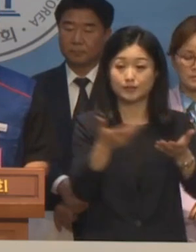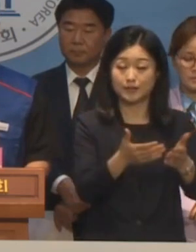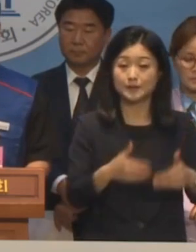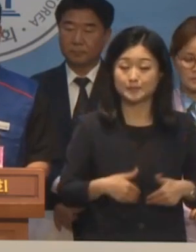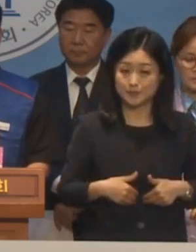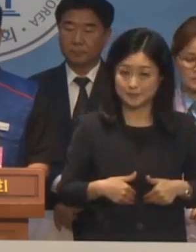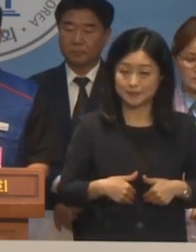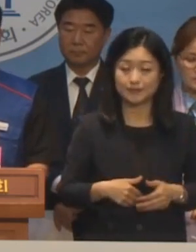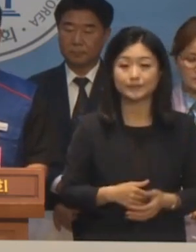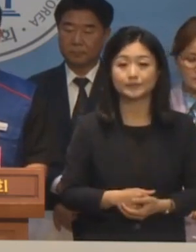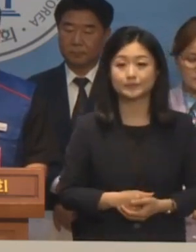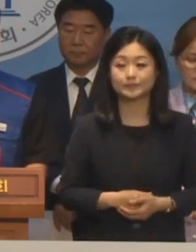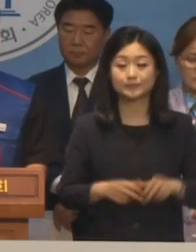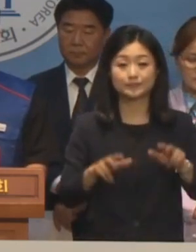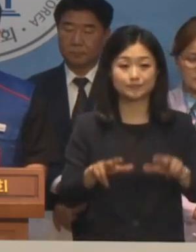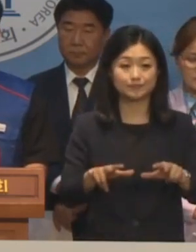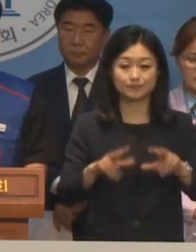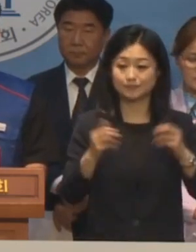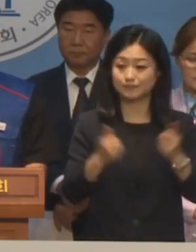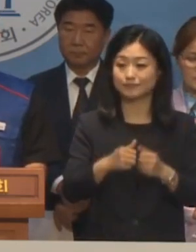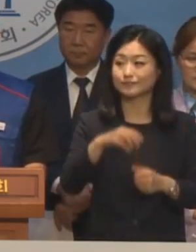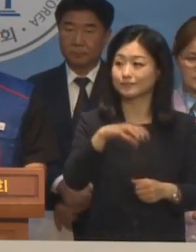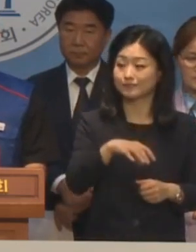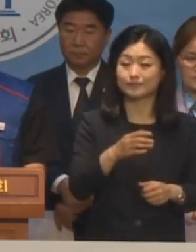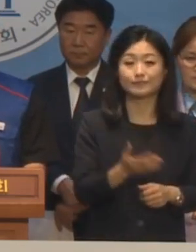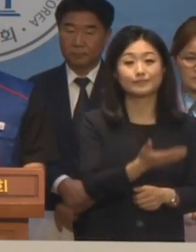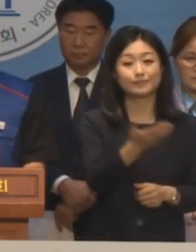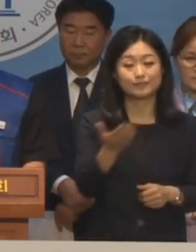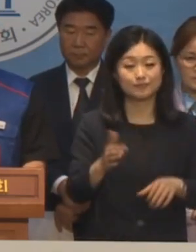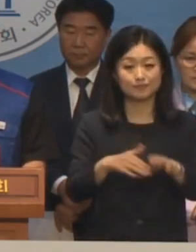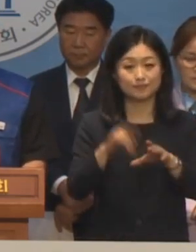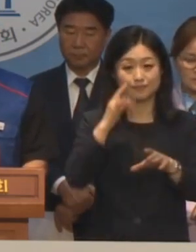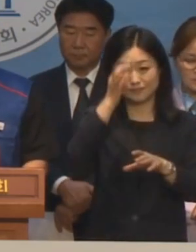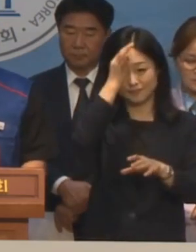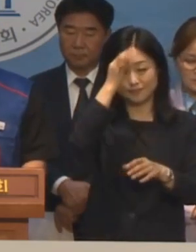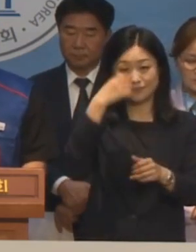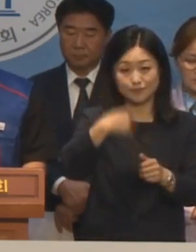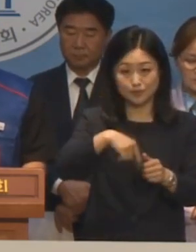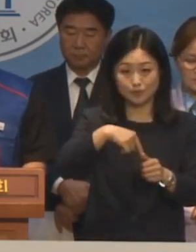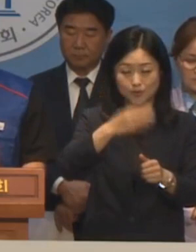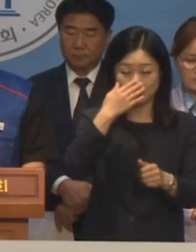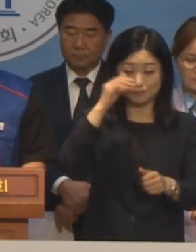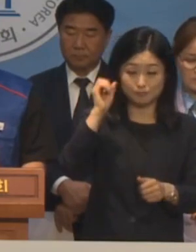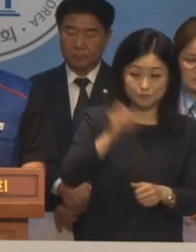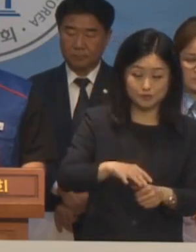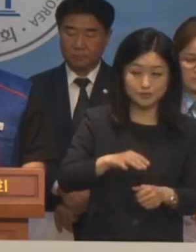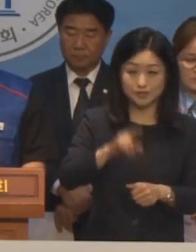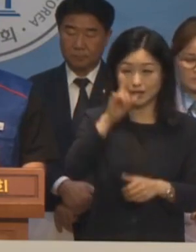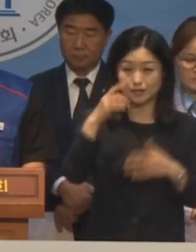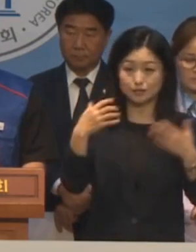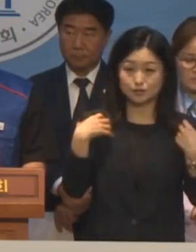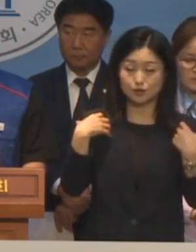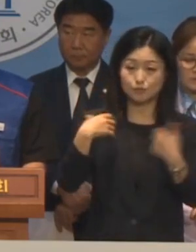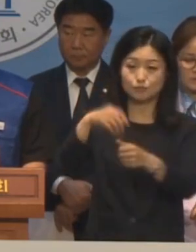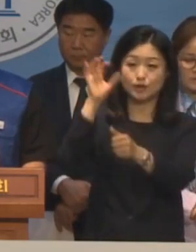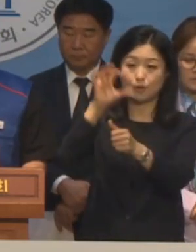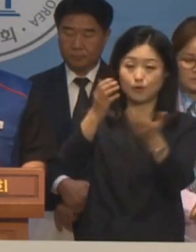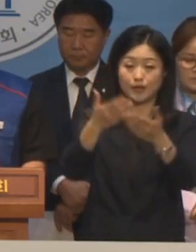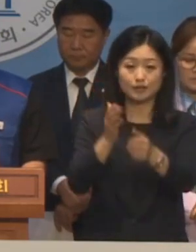믿습니다. 이제 국회가 문화예술 교육을 내팽개친 무단 정권을 단단히